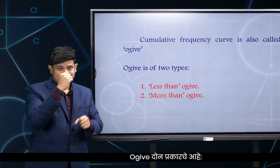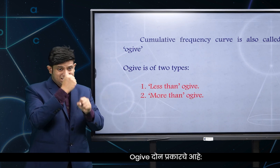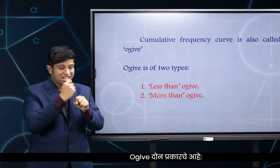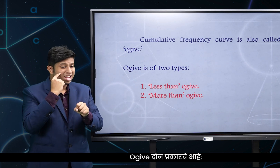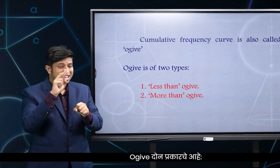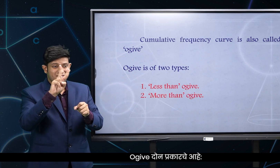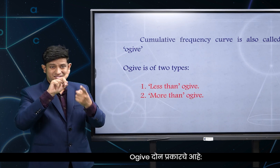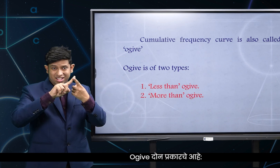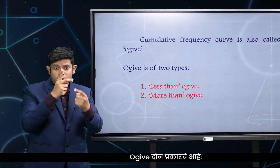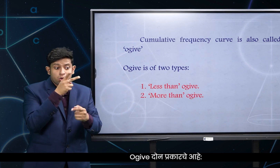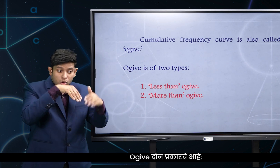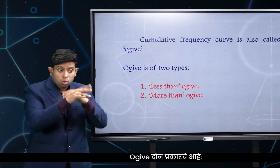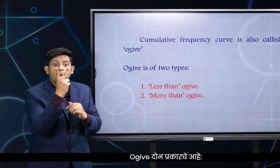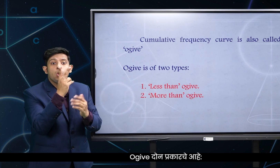ऑगिव्ह दोन प्रकारचे असतात: